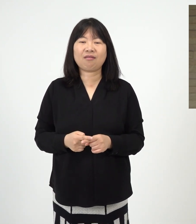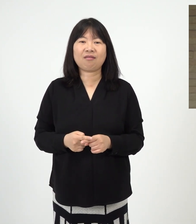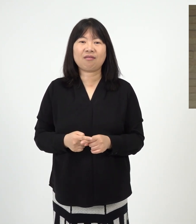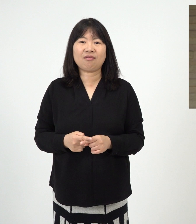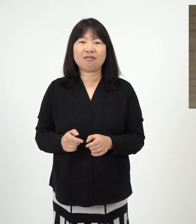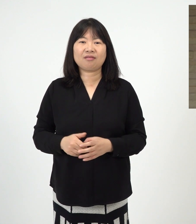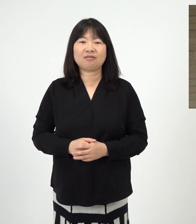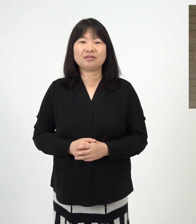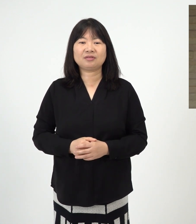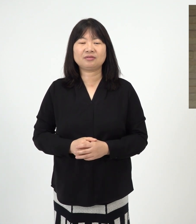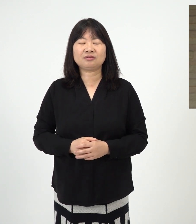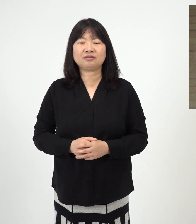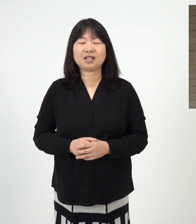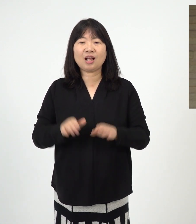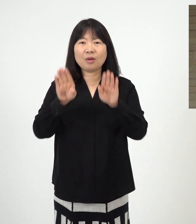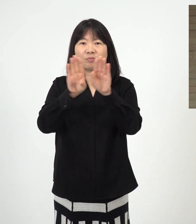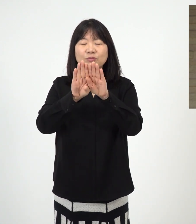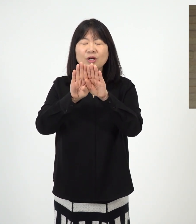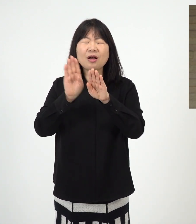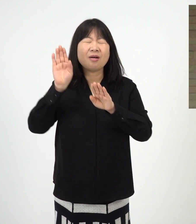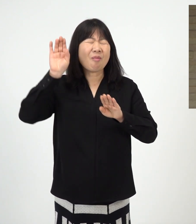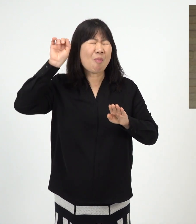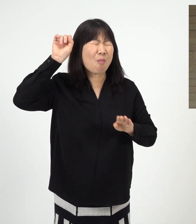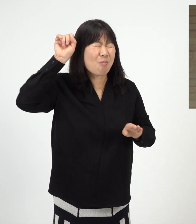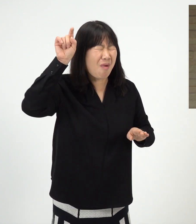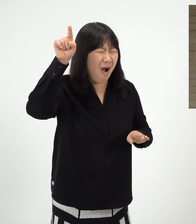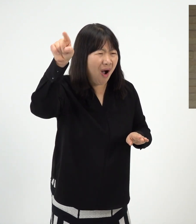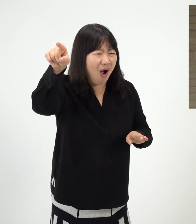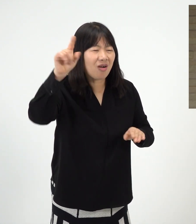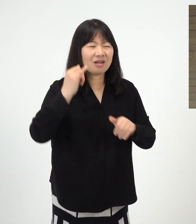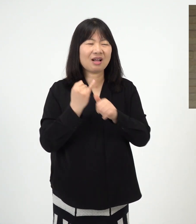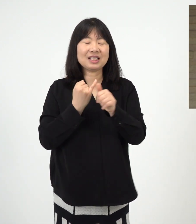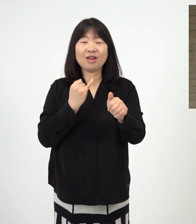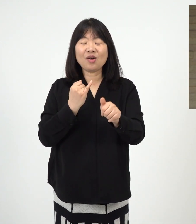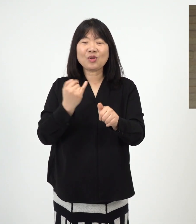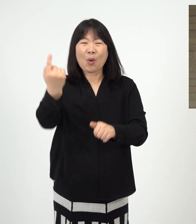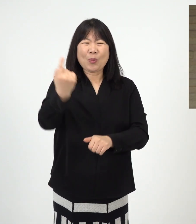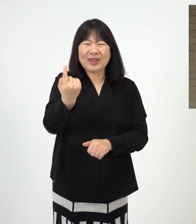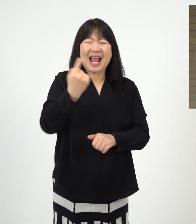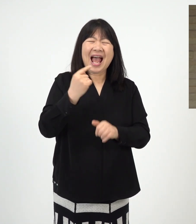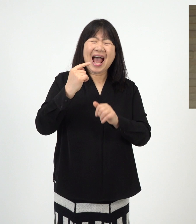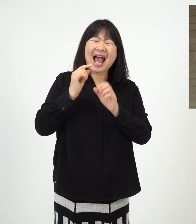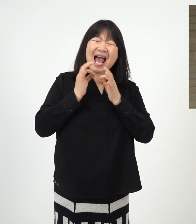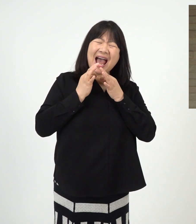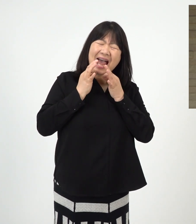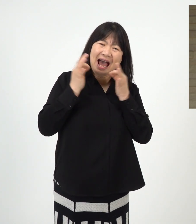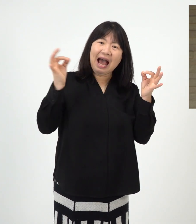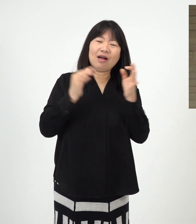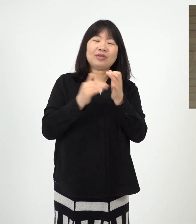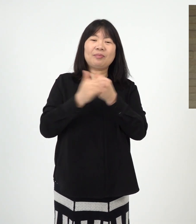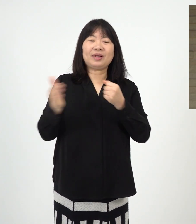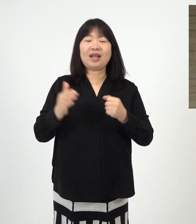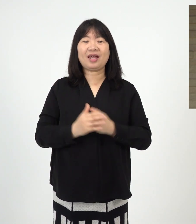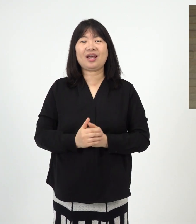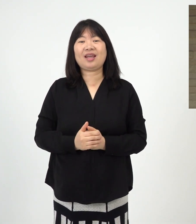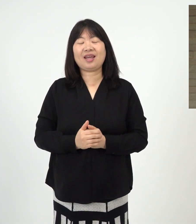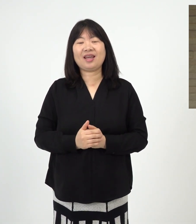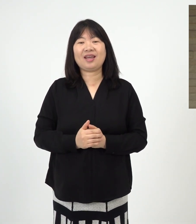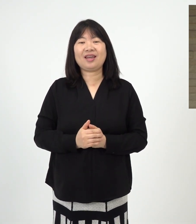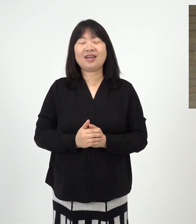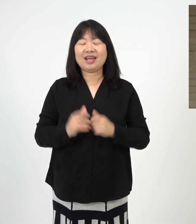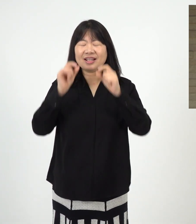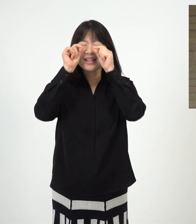저 대문 밖에서 신랑이 온다 그러니까 5명만 깼나요? 10명이 다